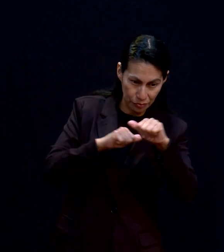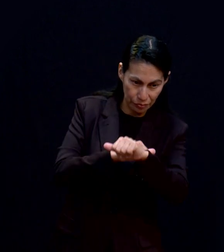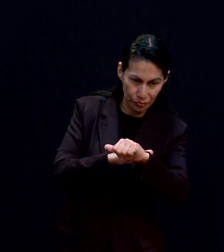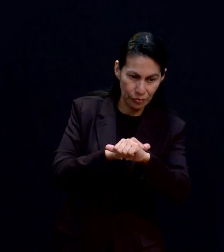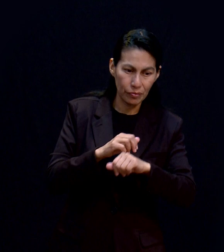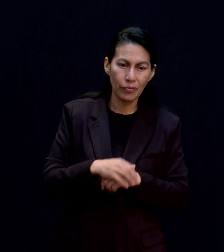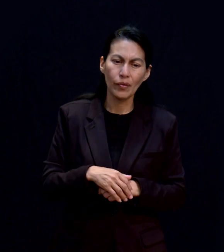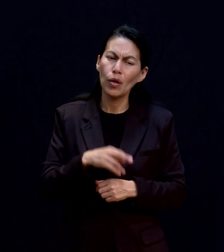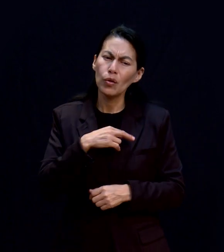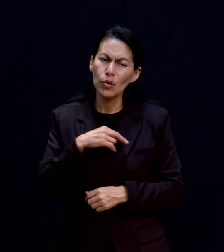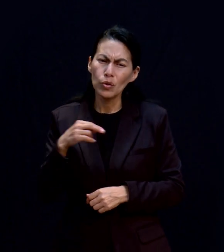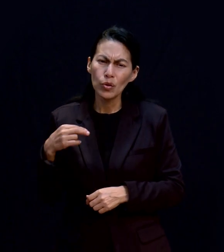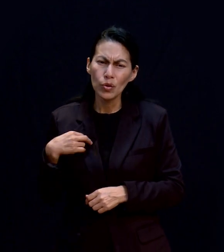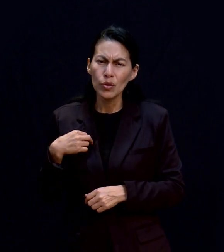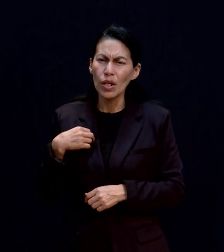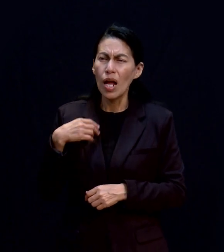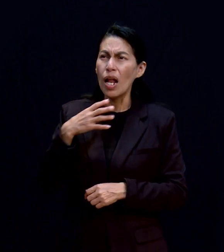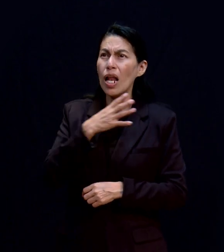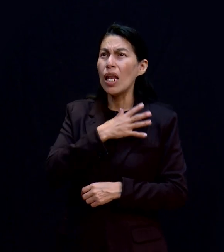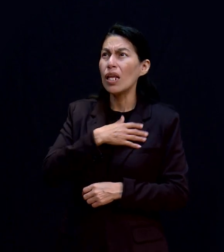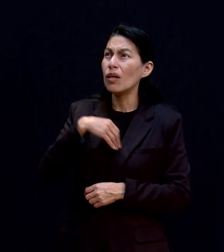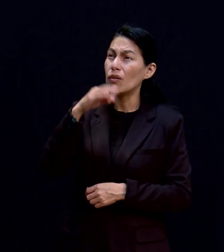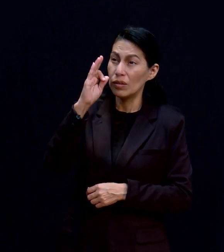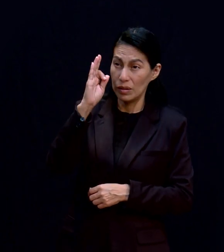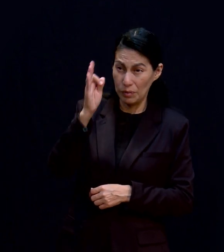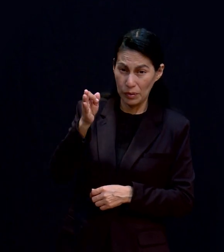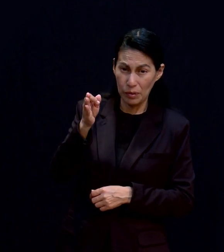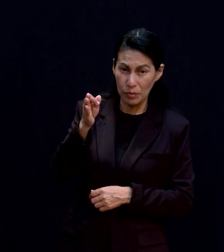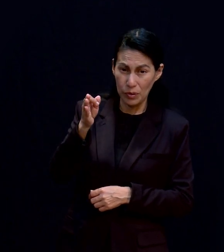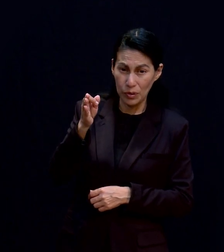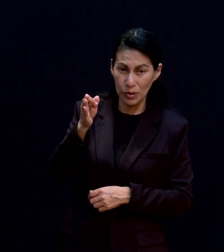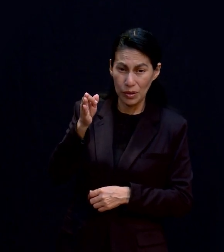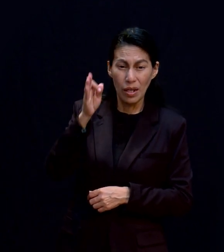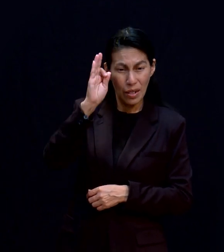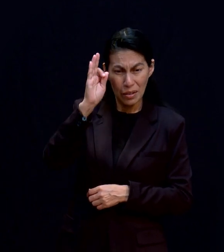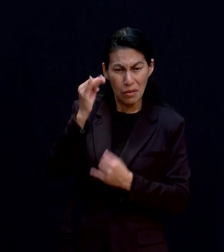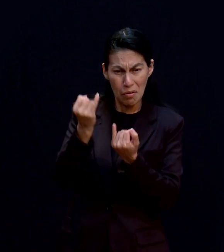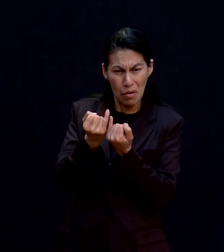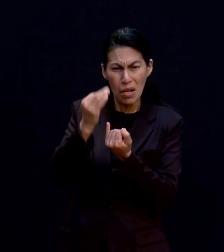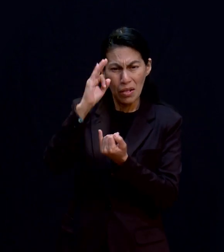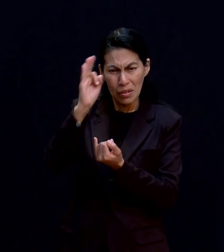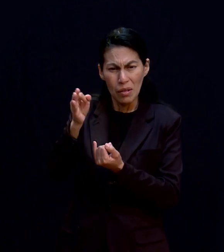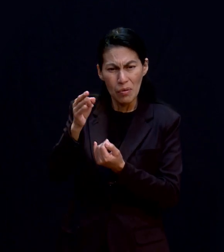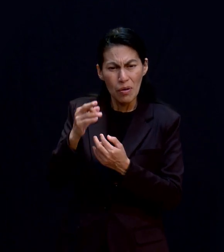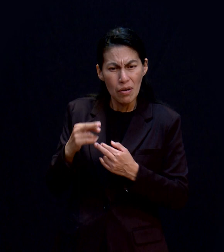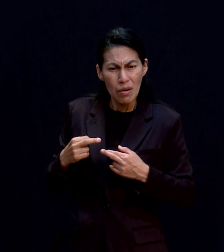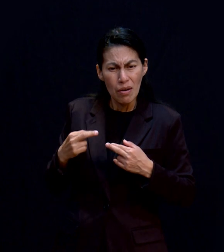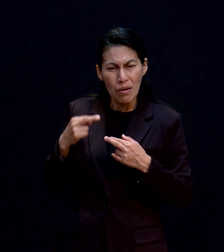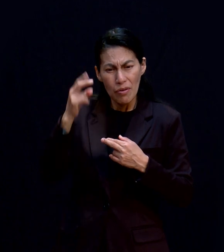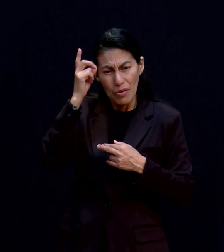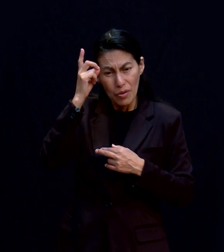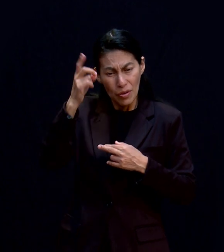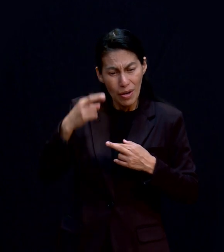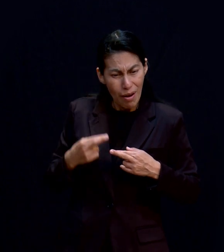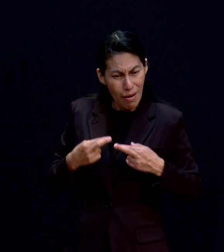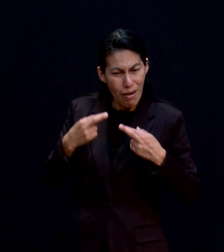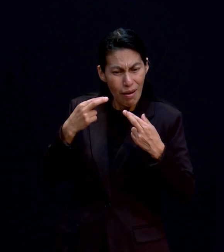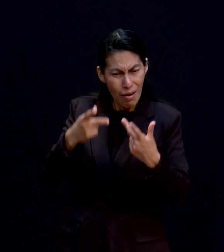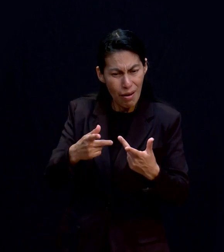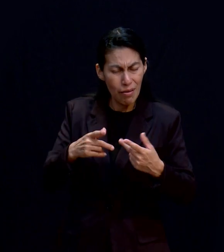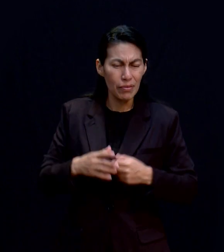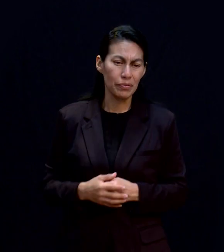nos recibe como sus hijos cuando recibimos al hijo recibimos el regalo de dios que nos